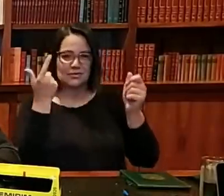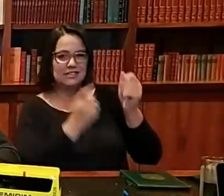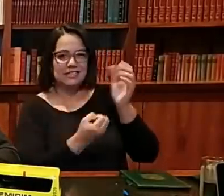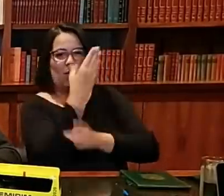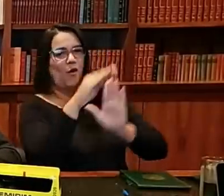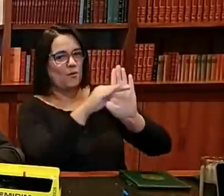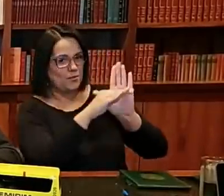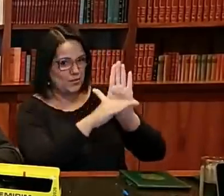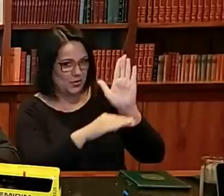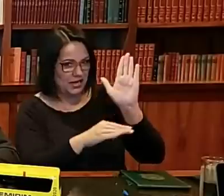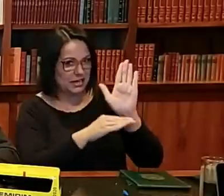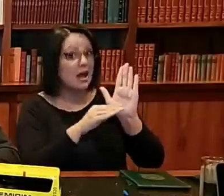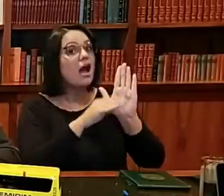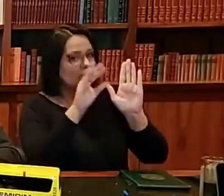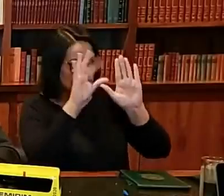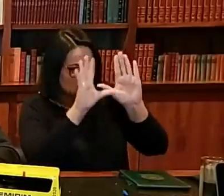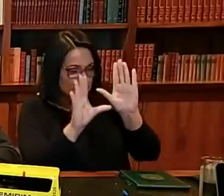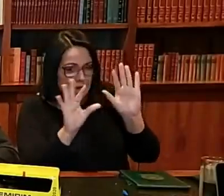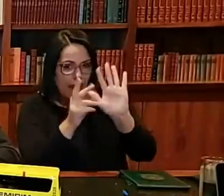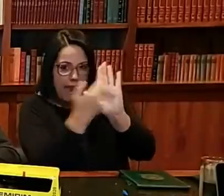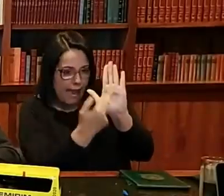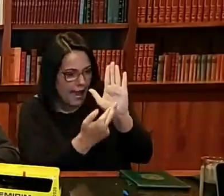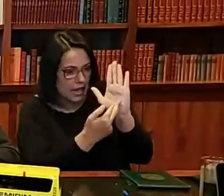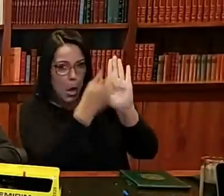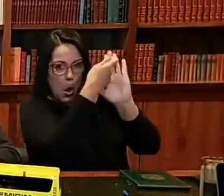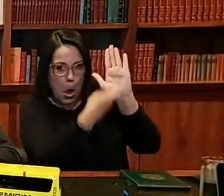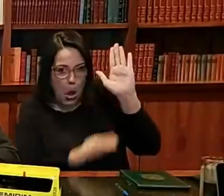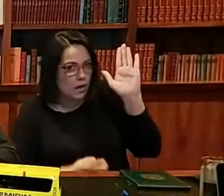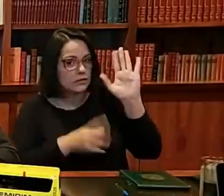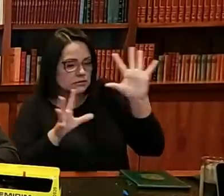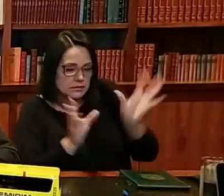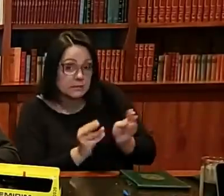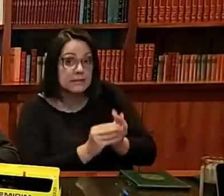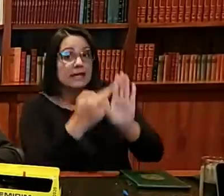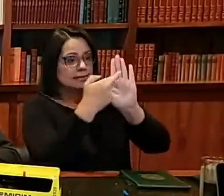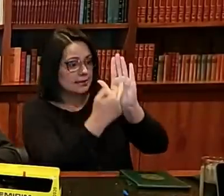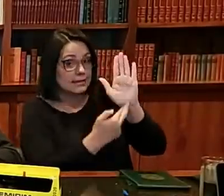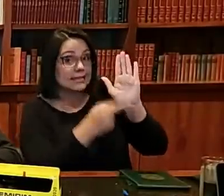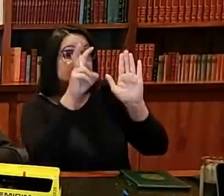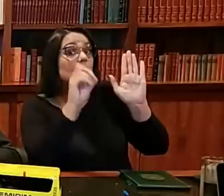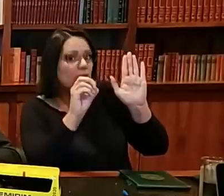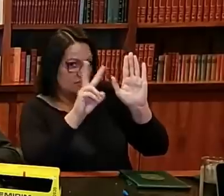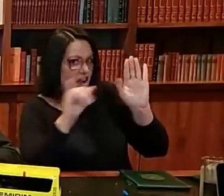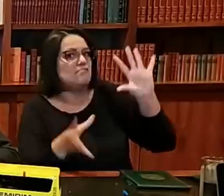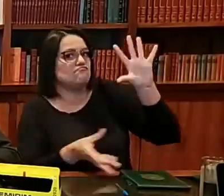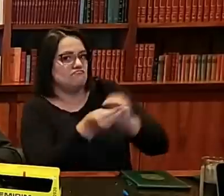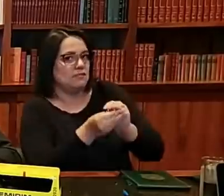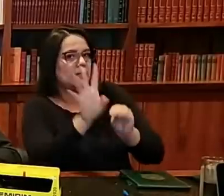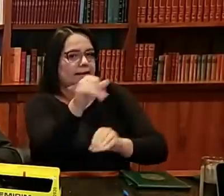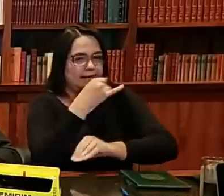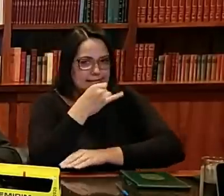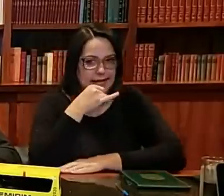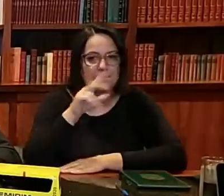que nós vamos fazer uma série de simplificações regulatórias. São mais de 50 itens de simplificação. Por exemplo,